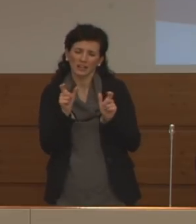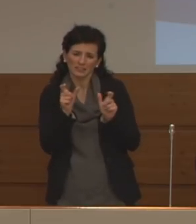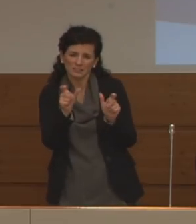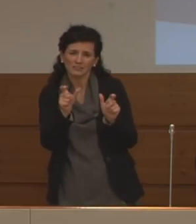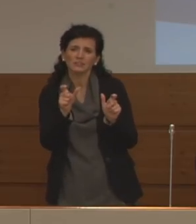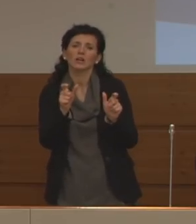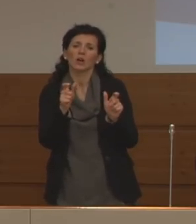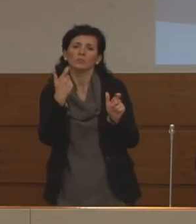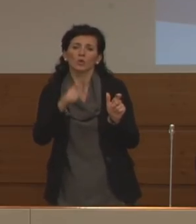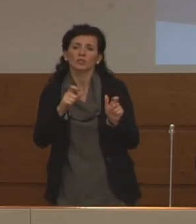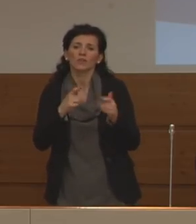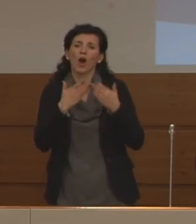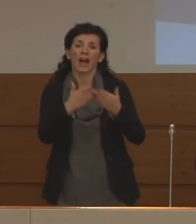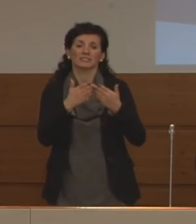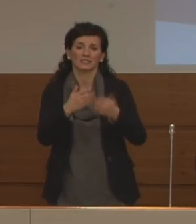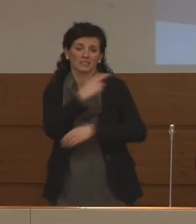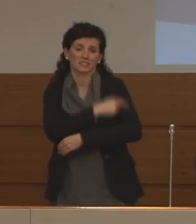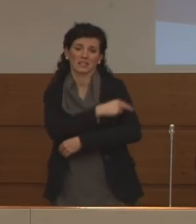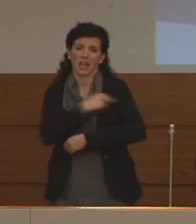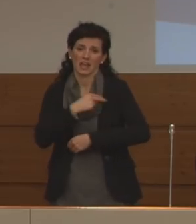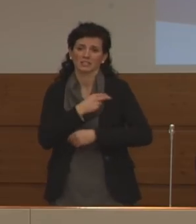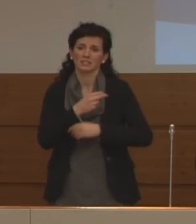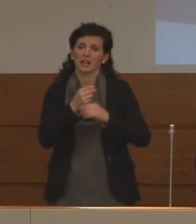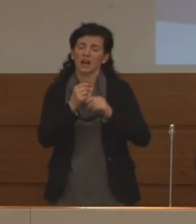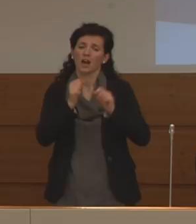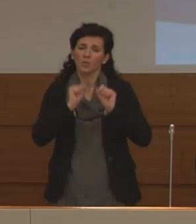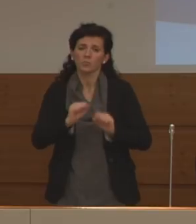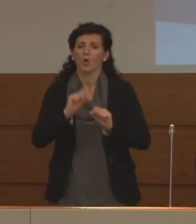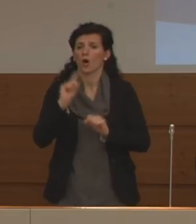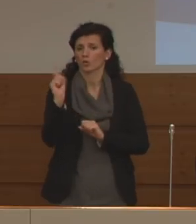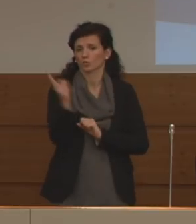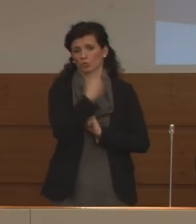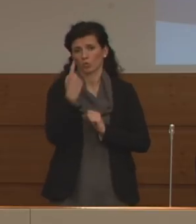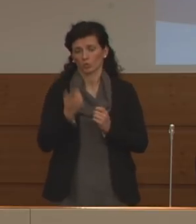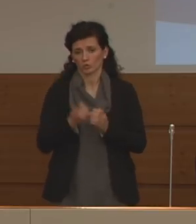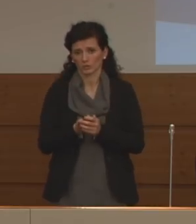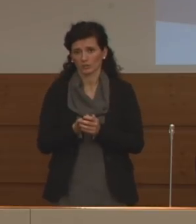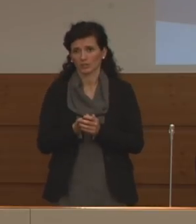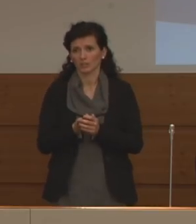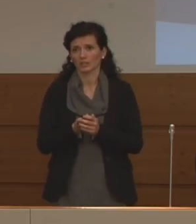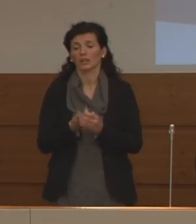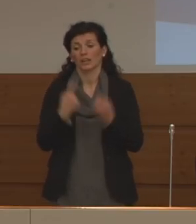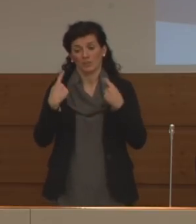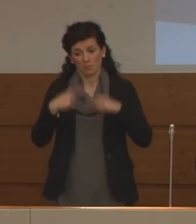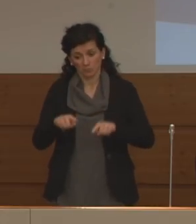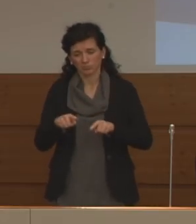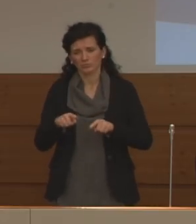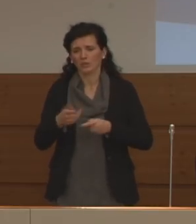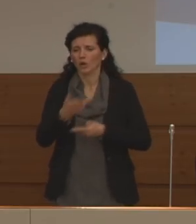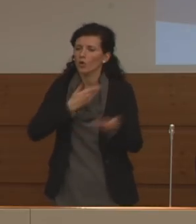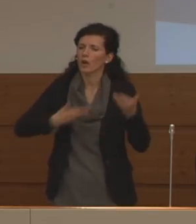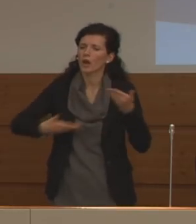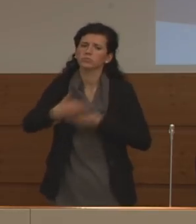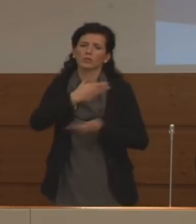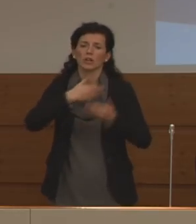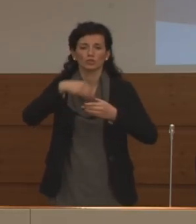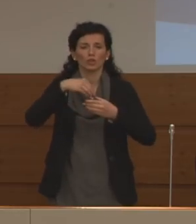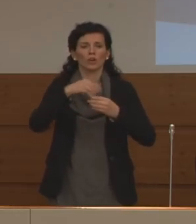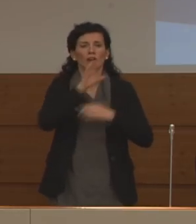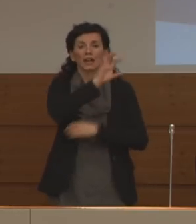tutti ed è in questo senso che è fondamentale la collaborazione interregionale